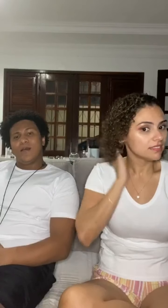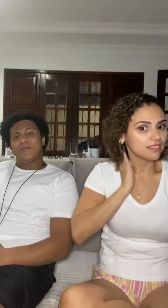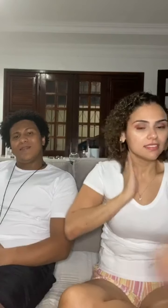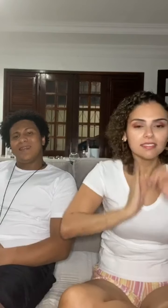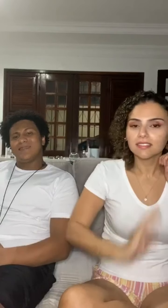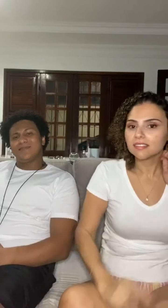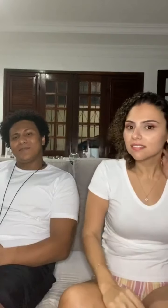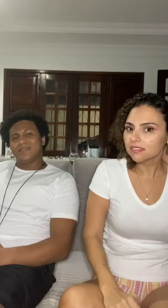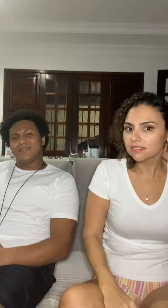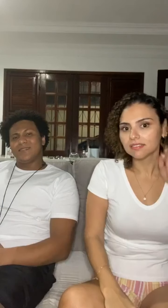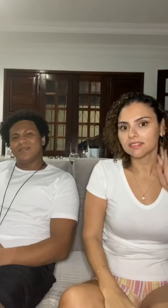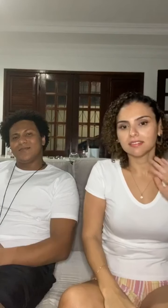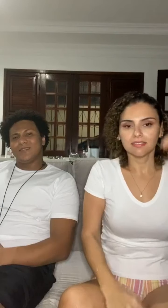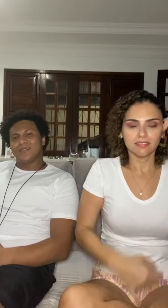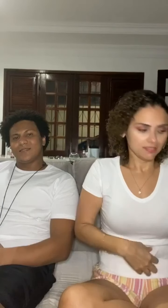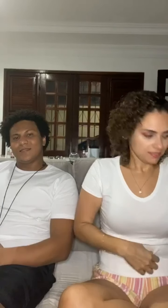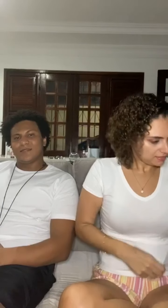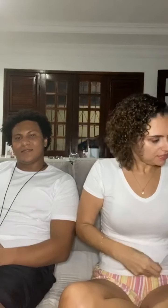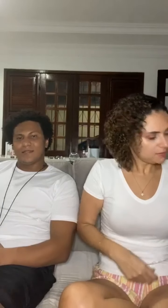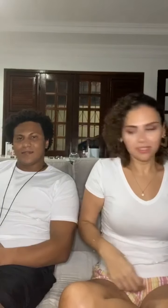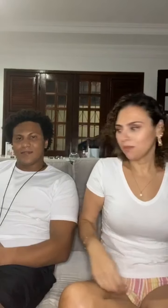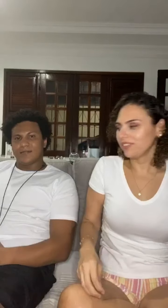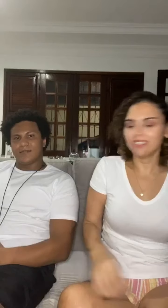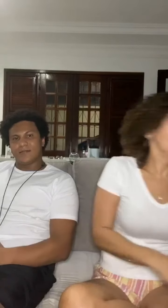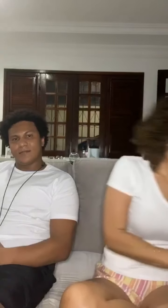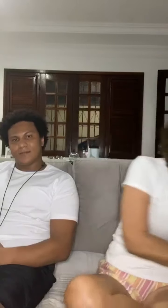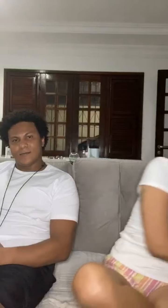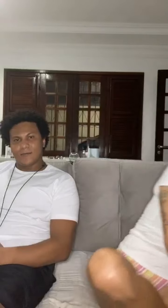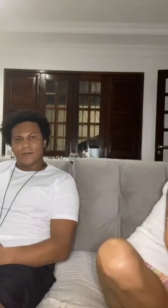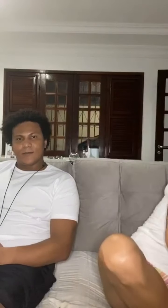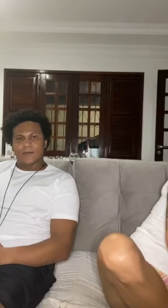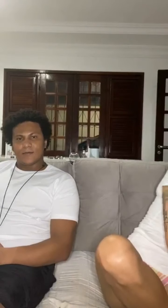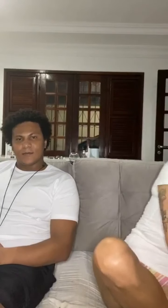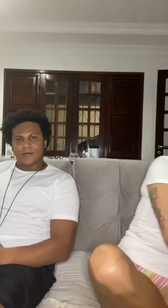O amor é como eu não visto. Vamos falar o que tá